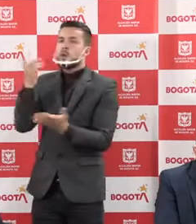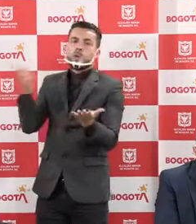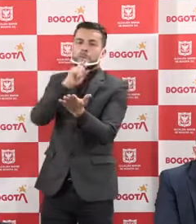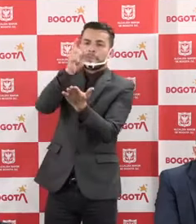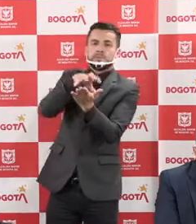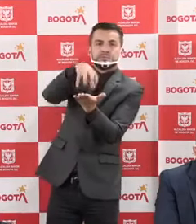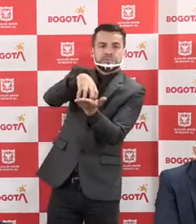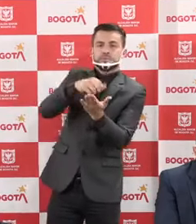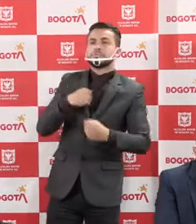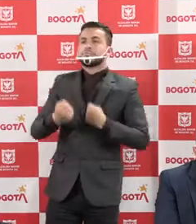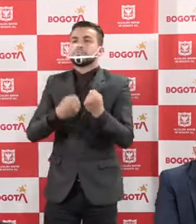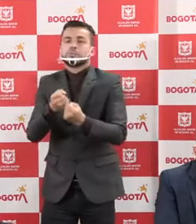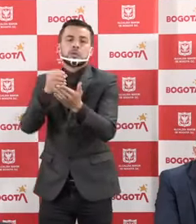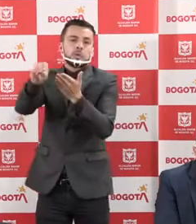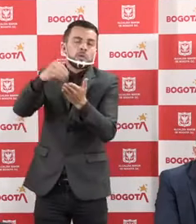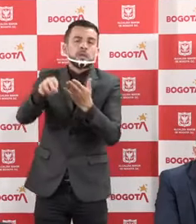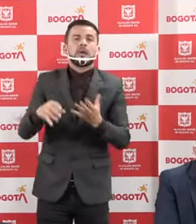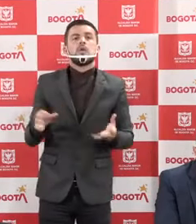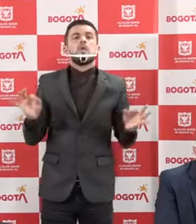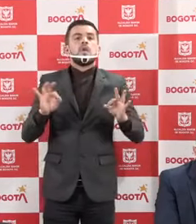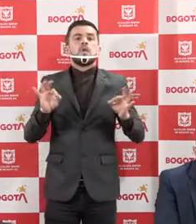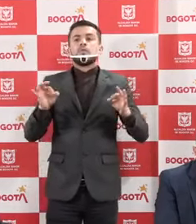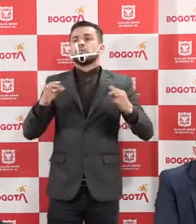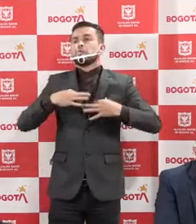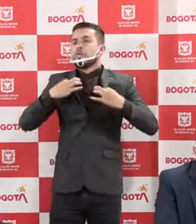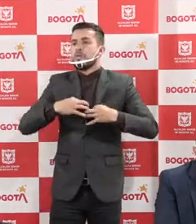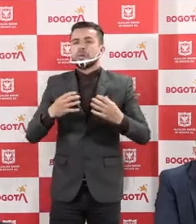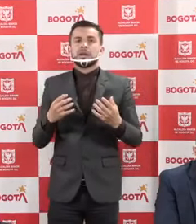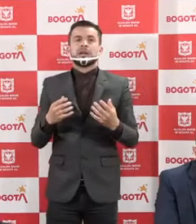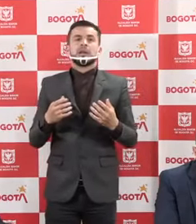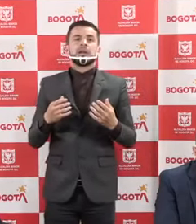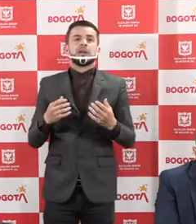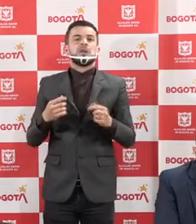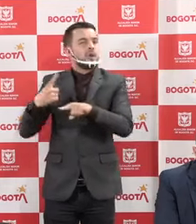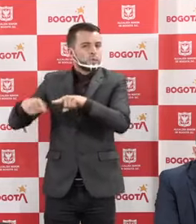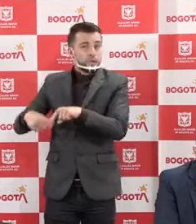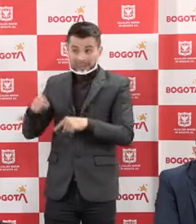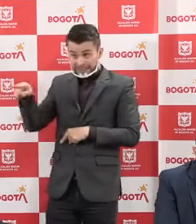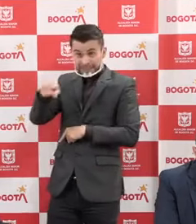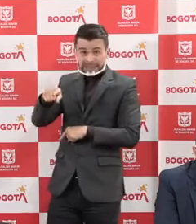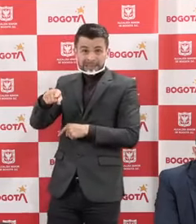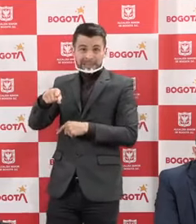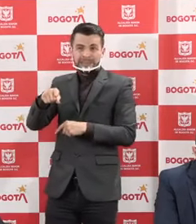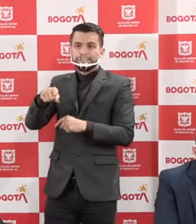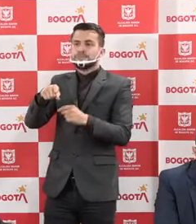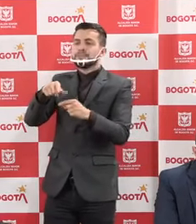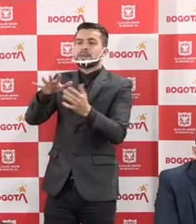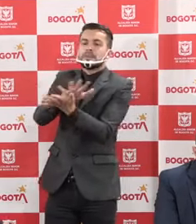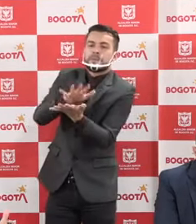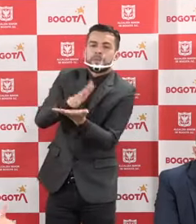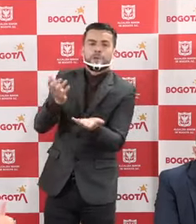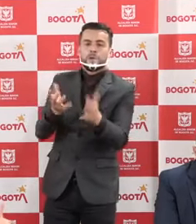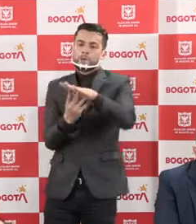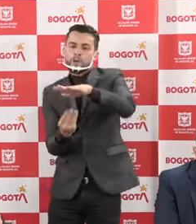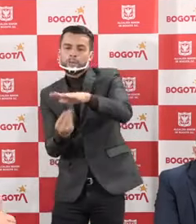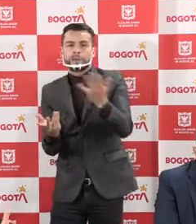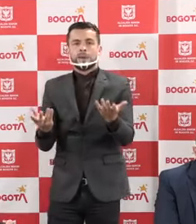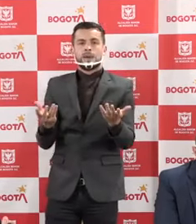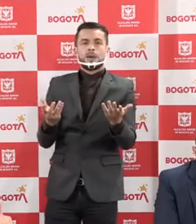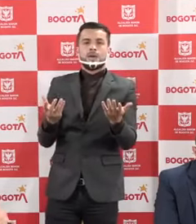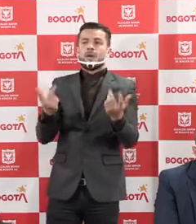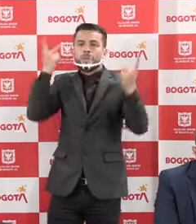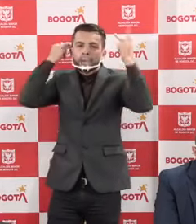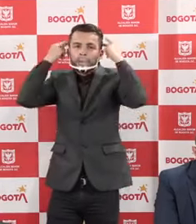donde voy a hacer la compra de ropa y ese comercio al pormenor la papelería la miscelánea la